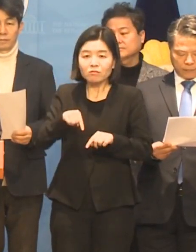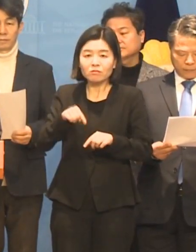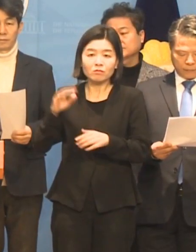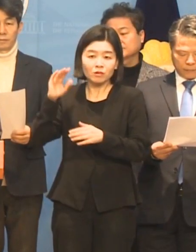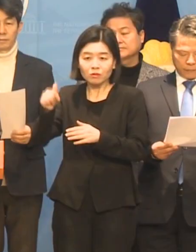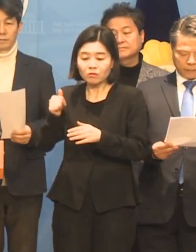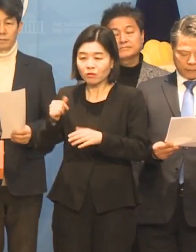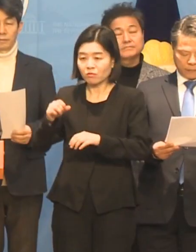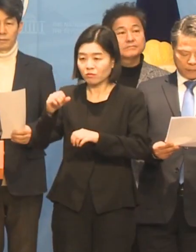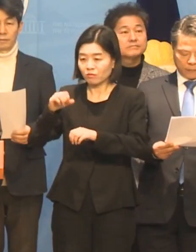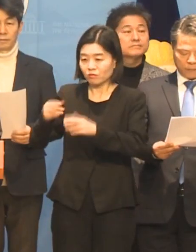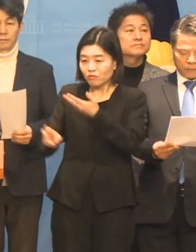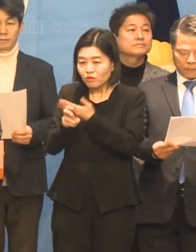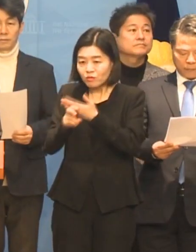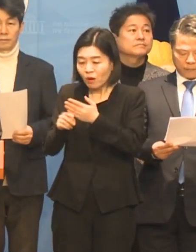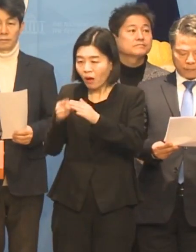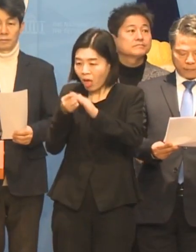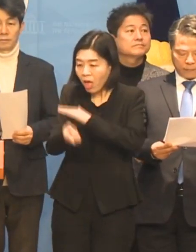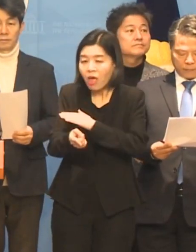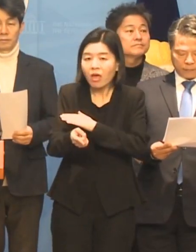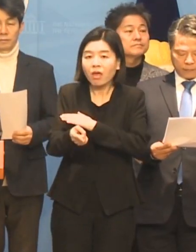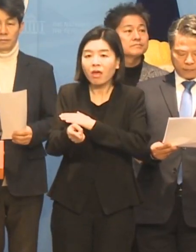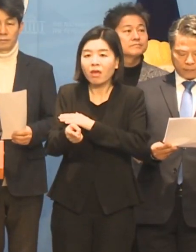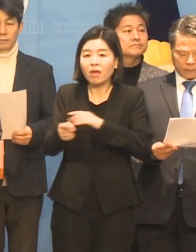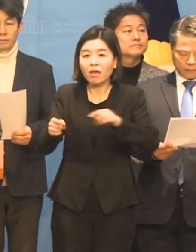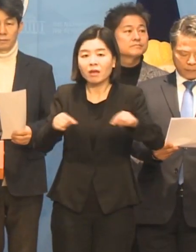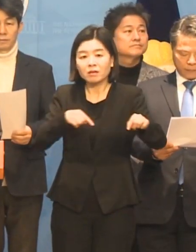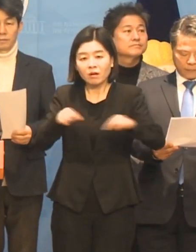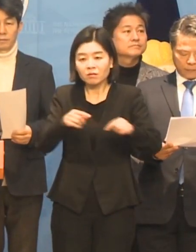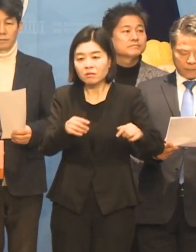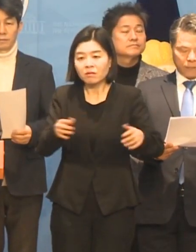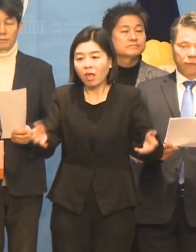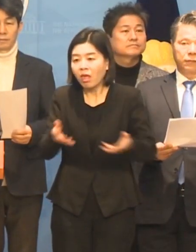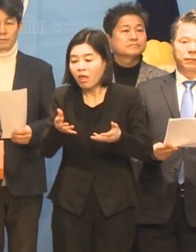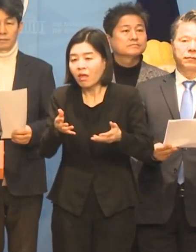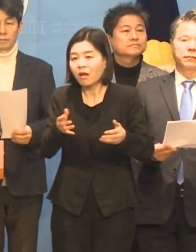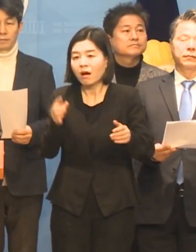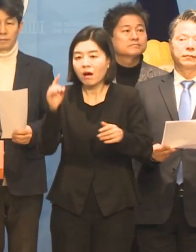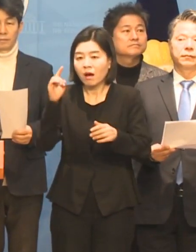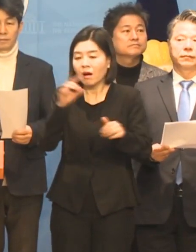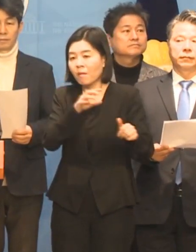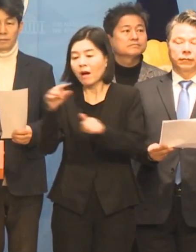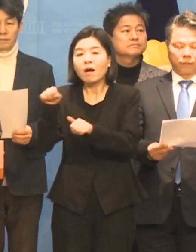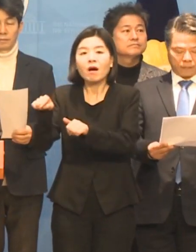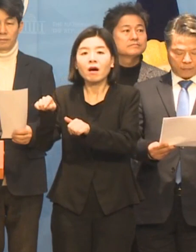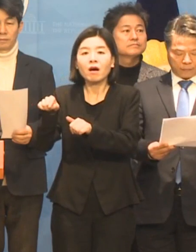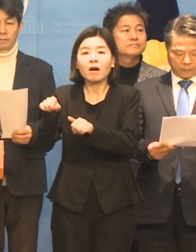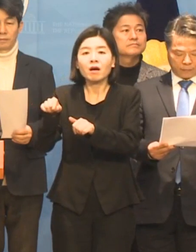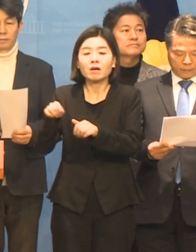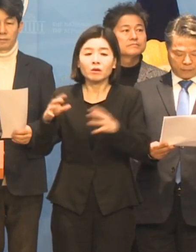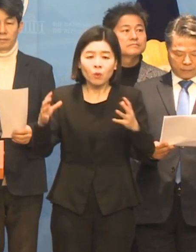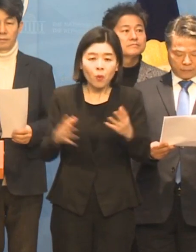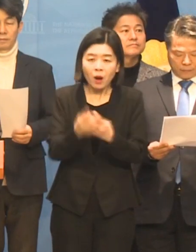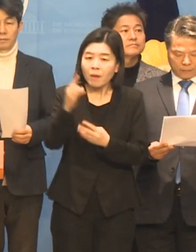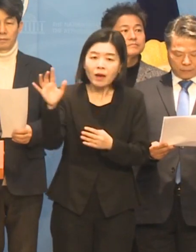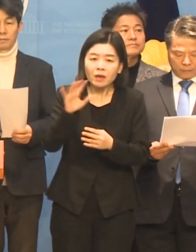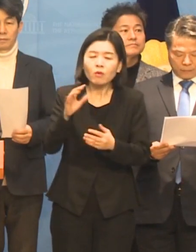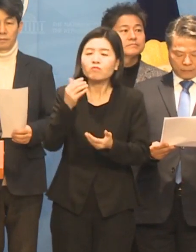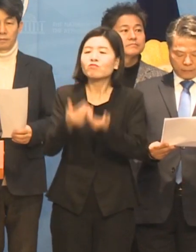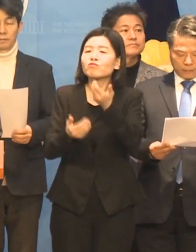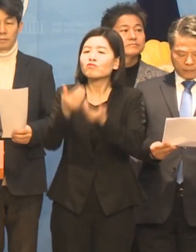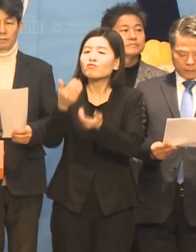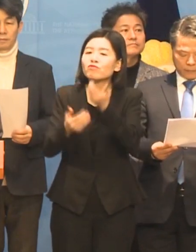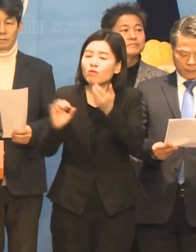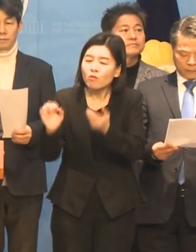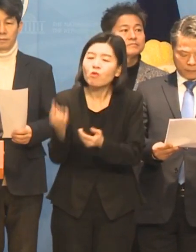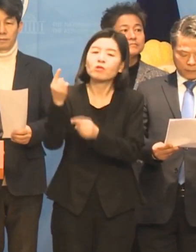불법개헌과 정치선동으로 대통합에 앞장서야 할 대통령이 오히려 대분열의 원흉이 되고 있습니다.